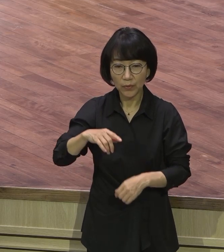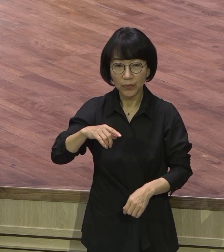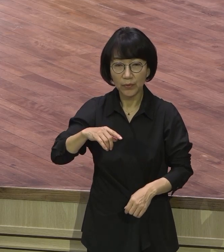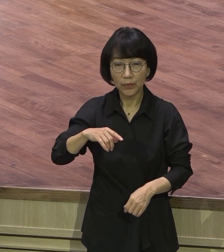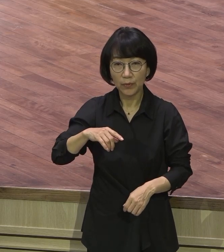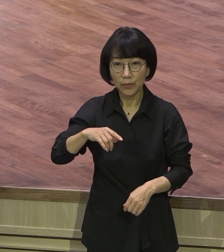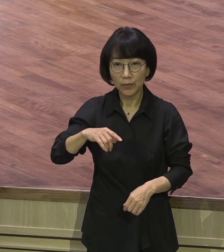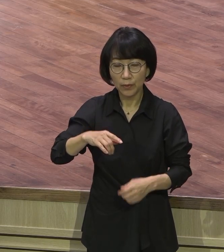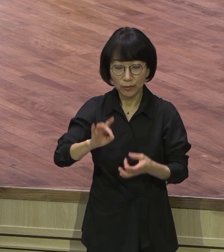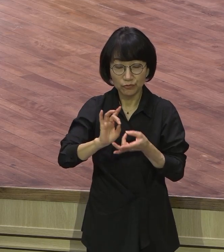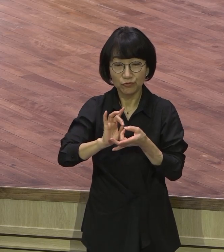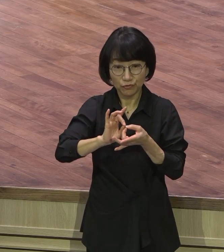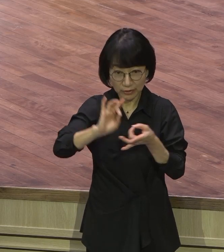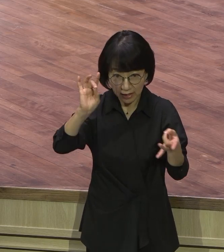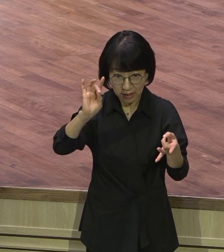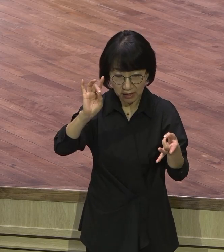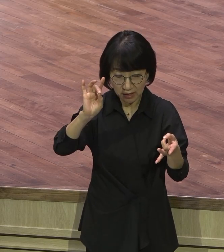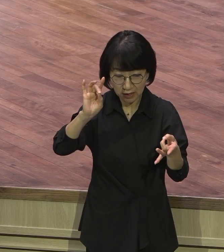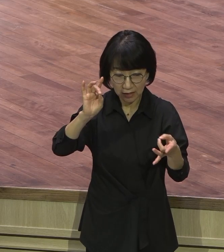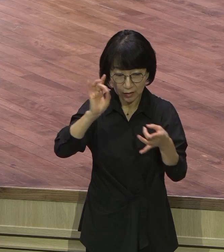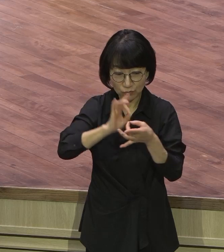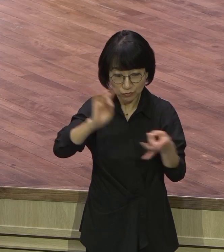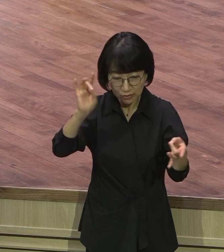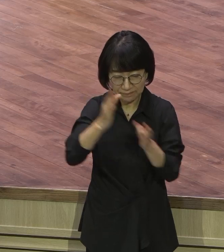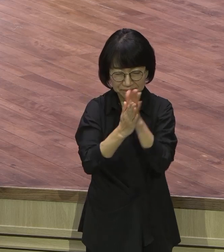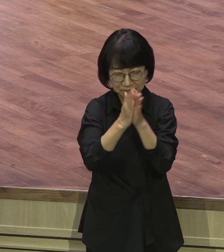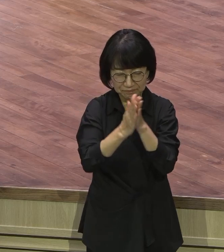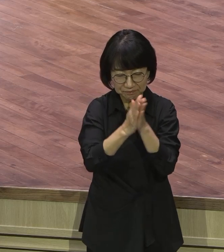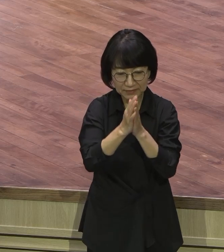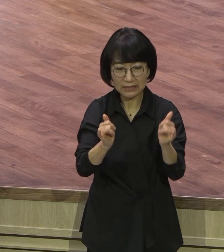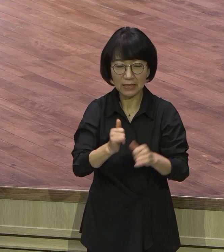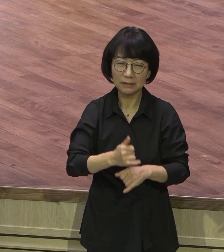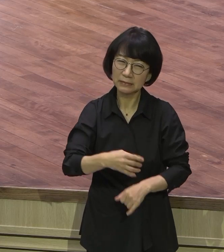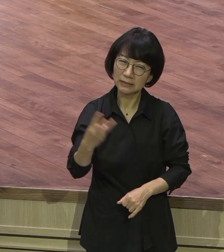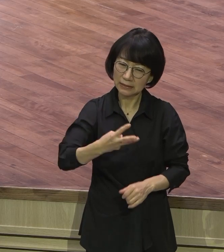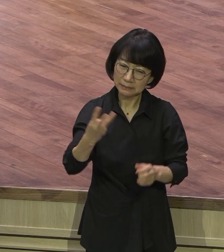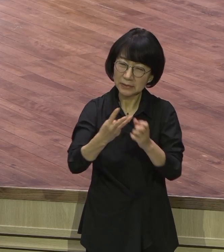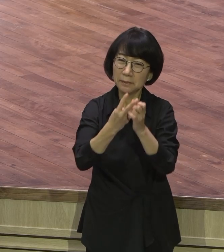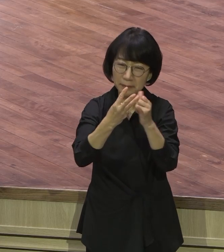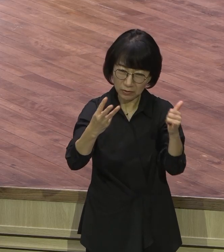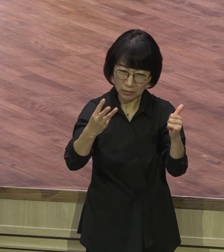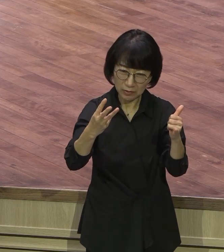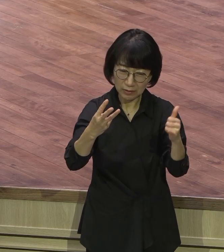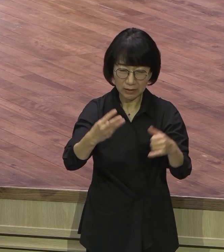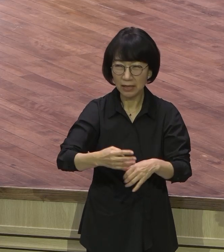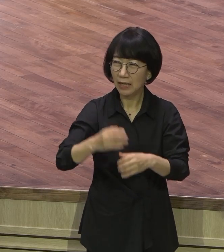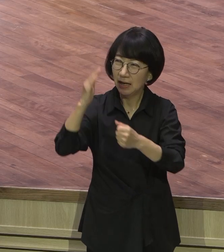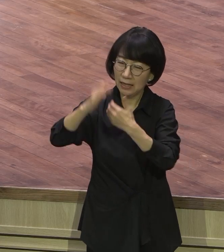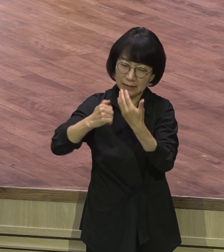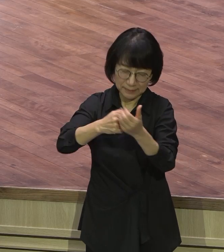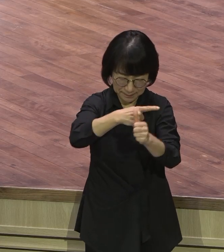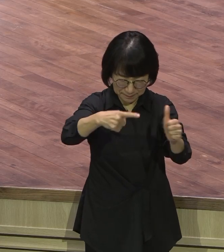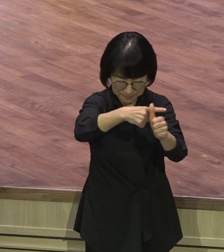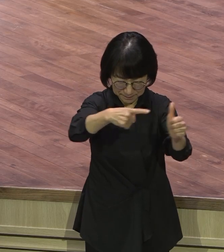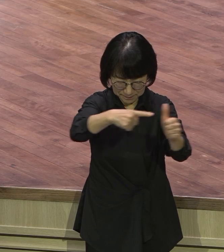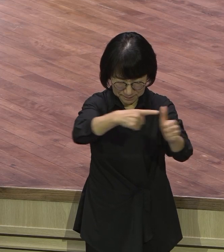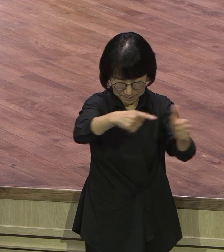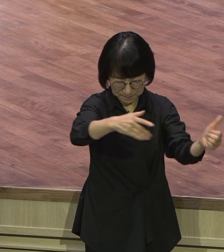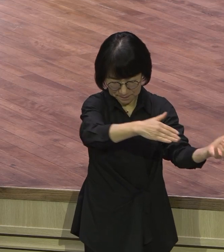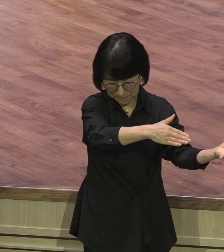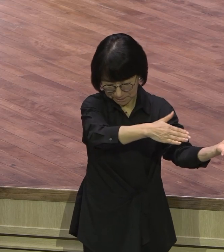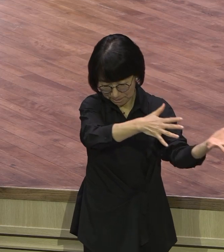그런 사람들을 다 죽입니다. 그리고 나서